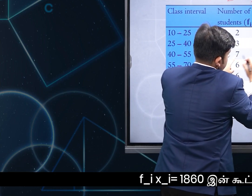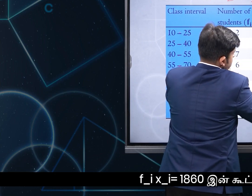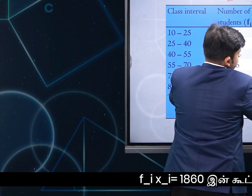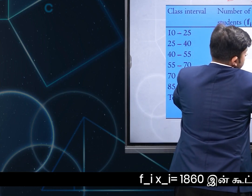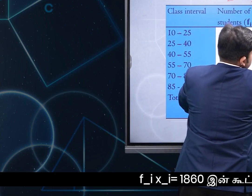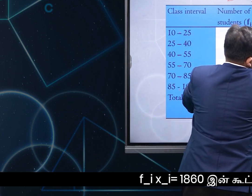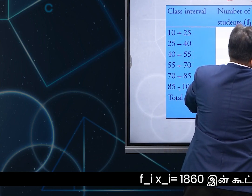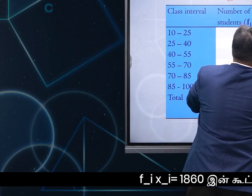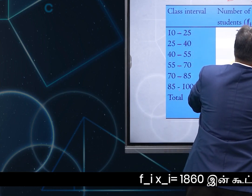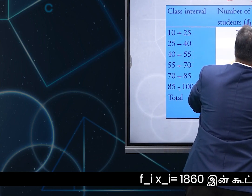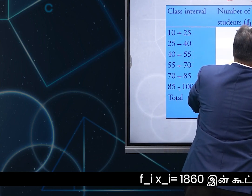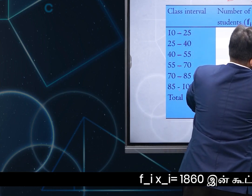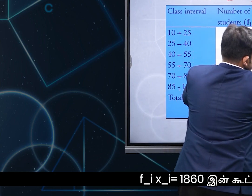1860 கூட்டுத்தொகை